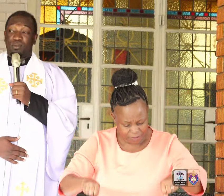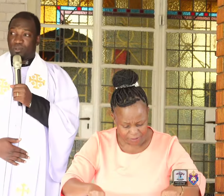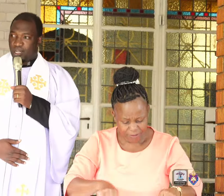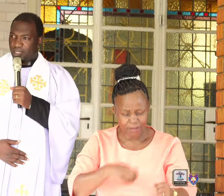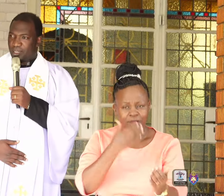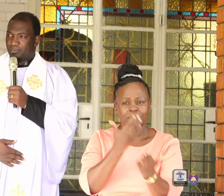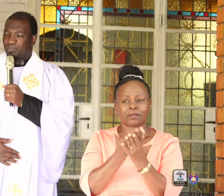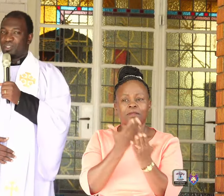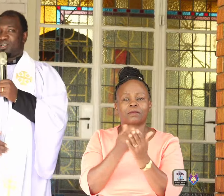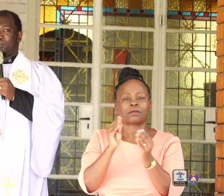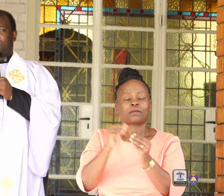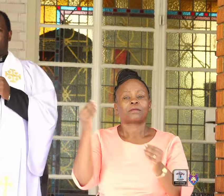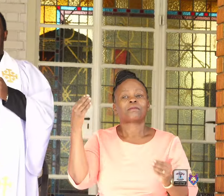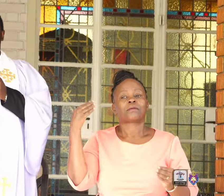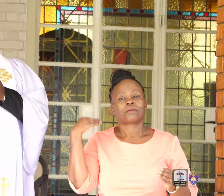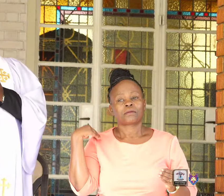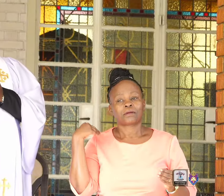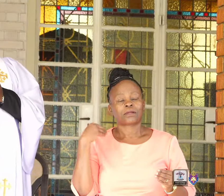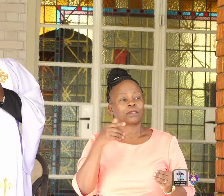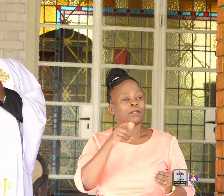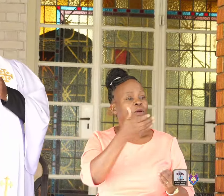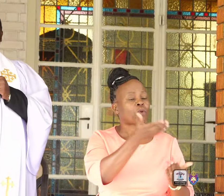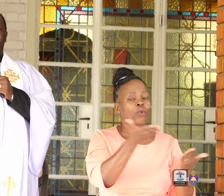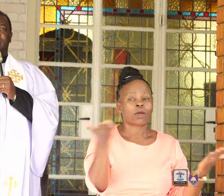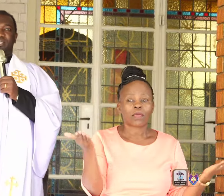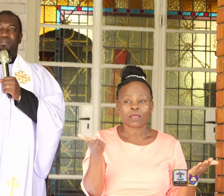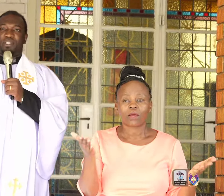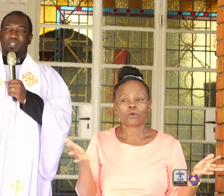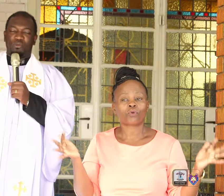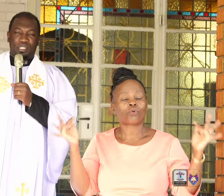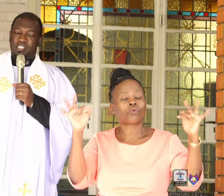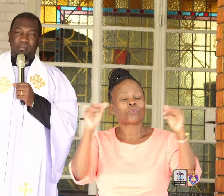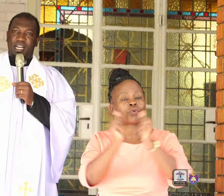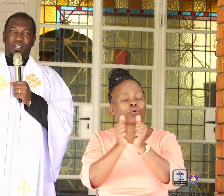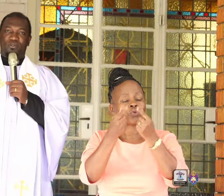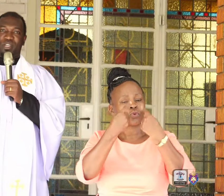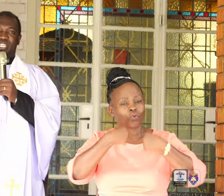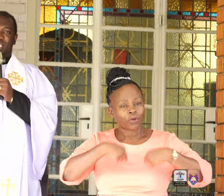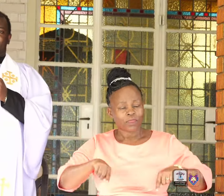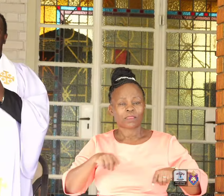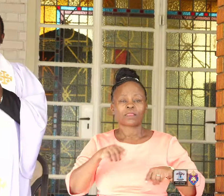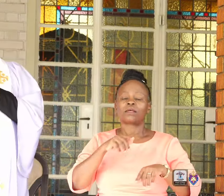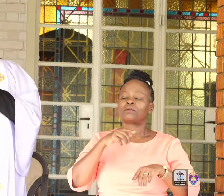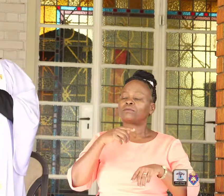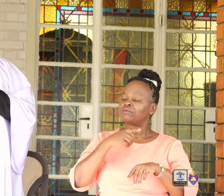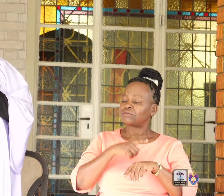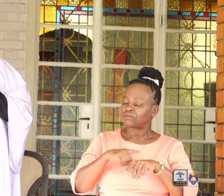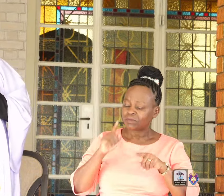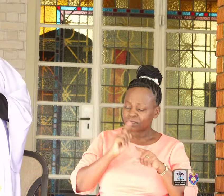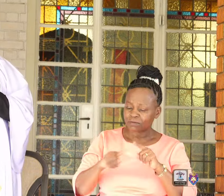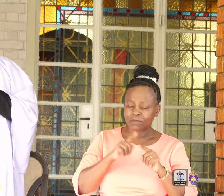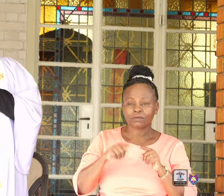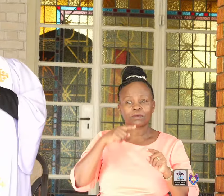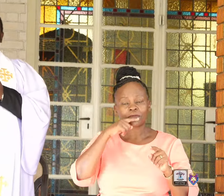mbasaba abooluganda, buli omu waali akuŋŋaanye naffe ku mitimbagano egy'enjawulo